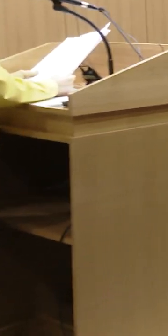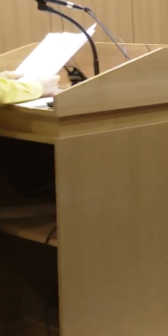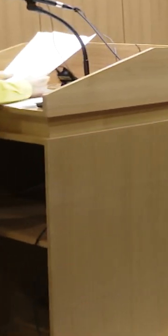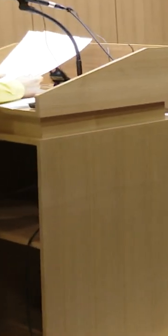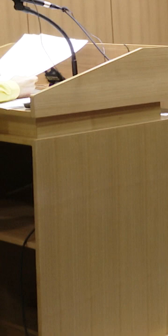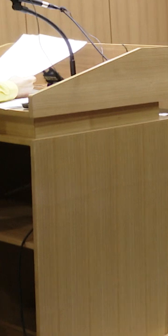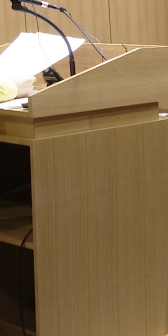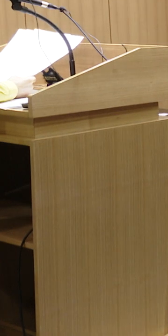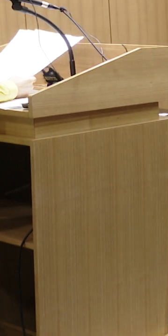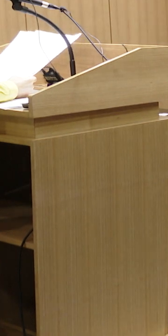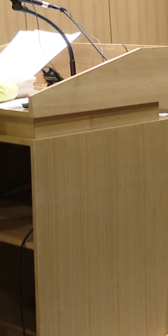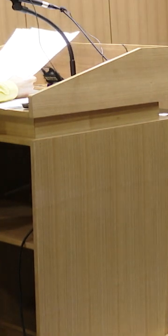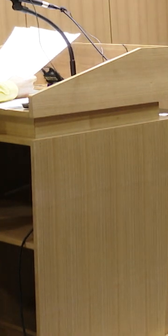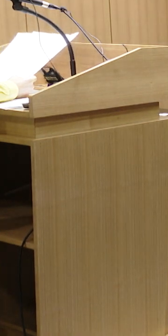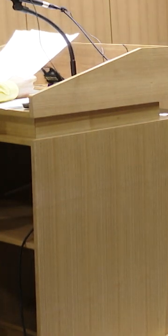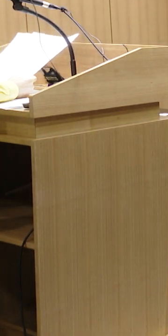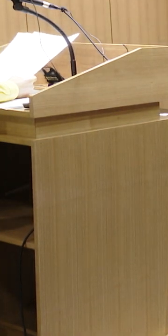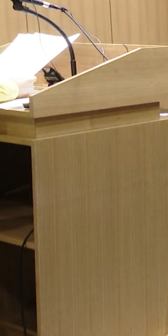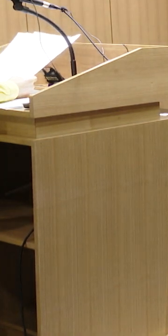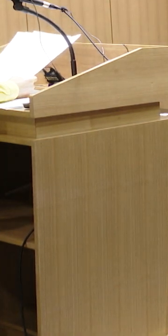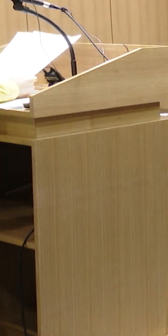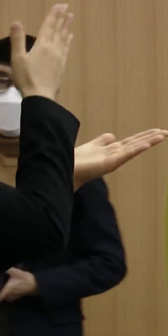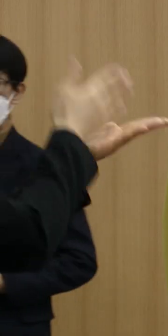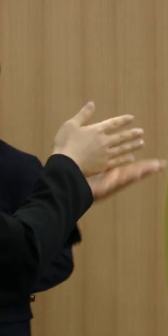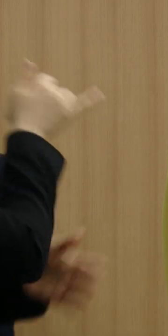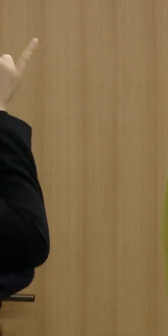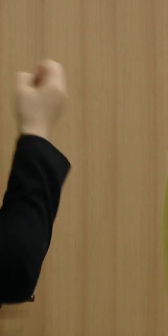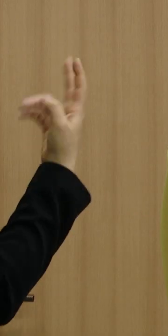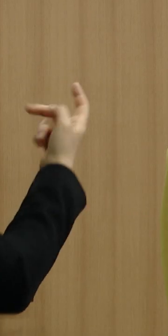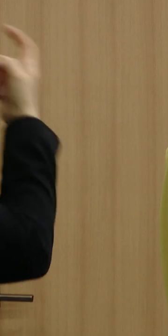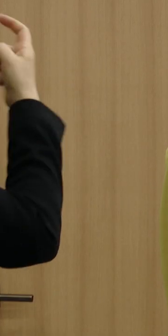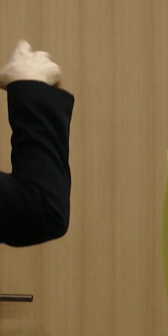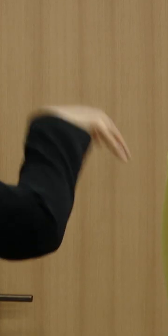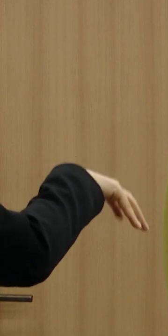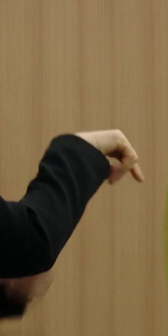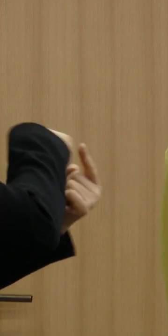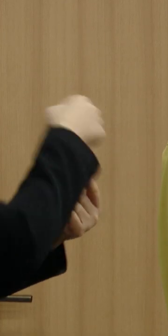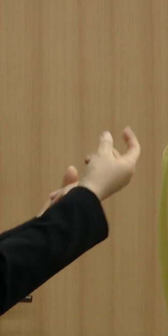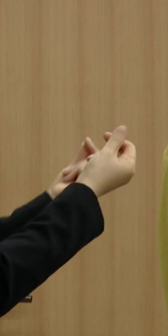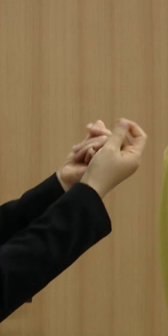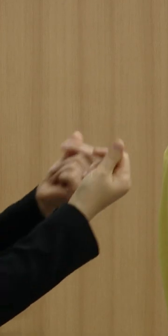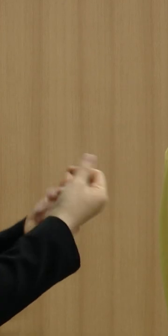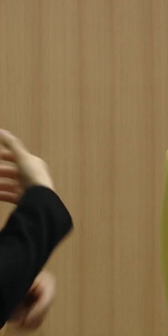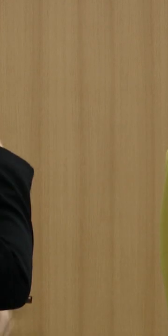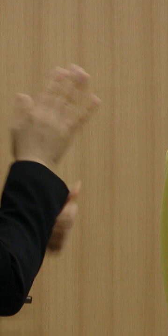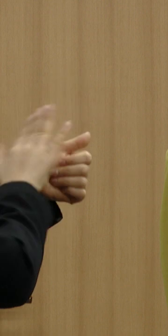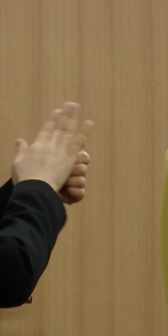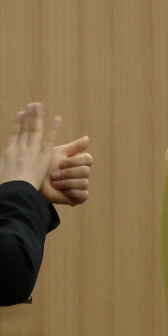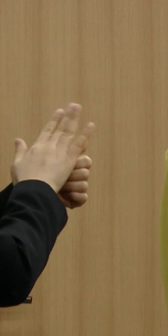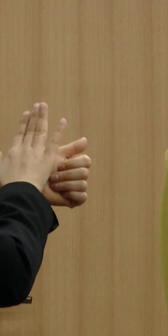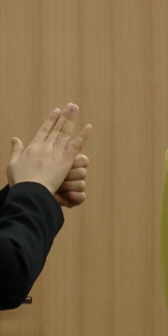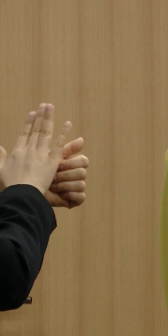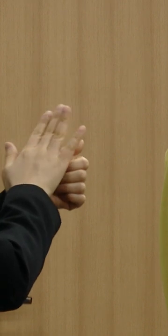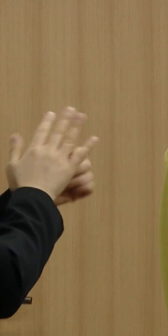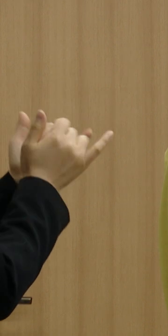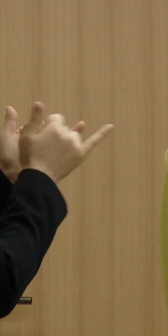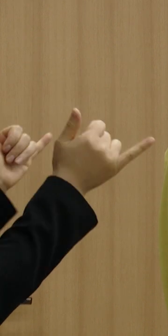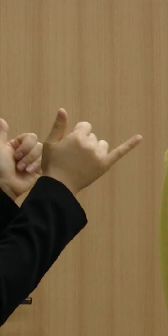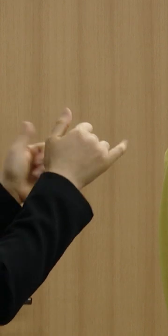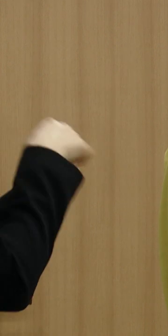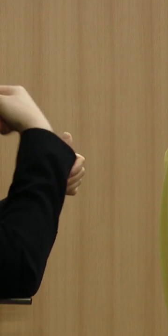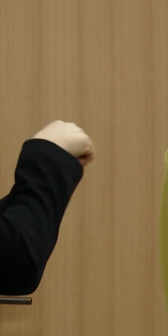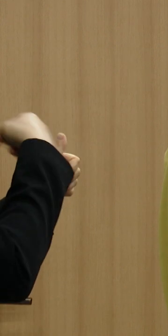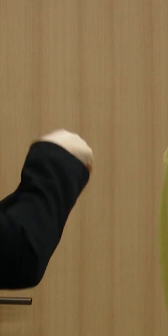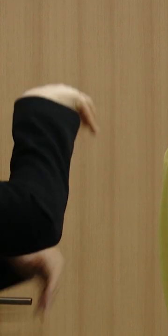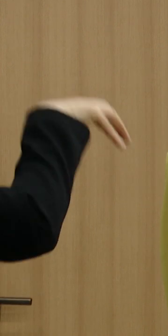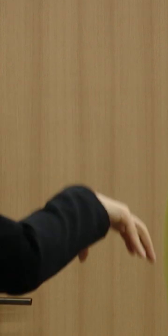고려하여 파크 골프장을 포함한 실내외 학원과 운영 성격이 유사한 요양보호사, 장례지도사